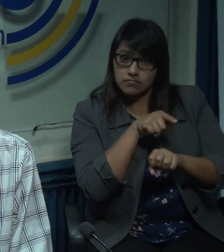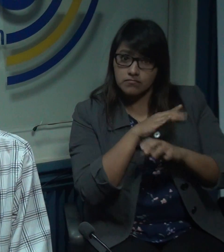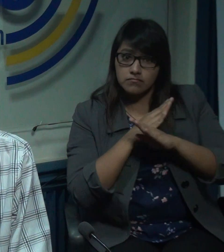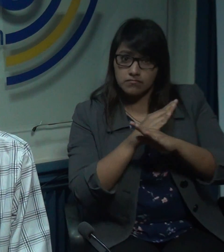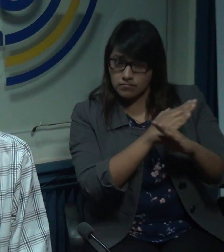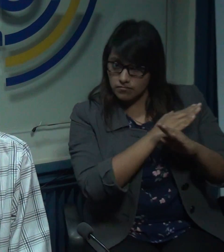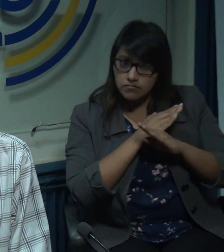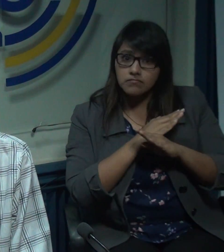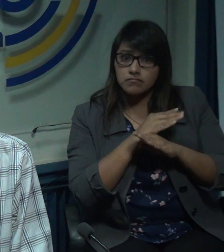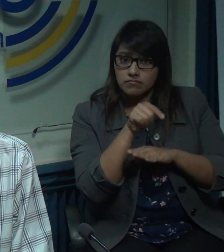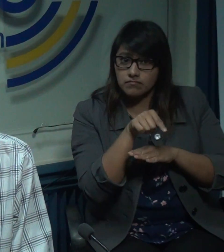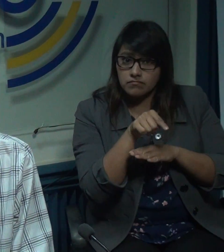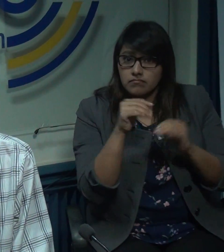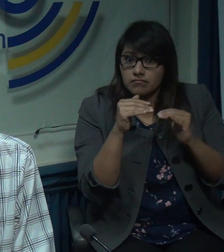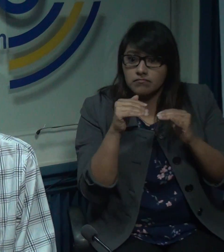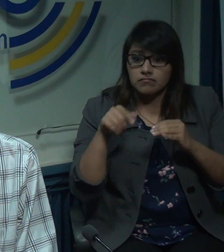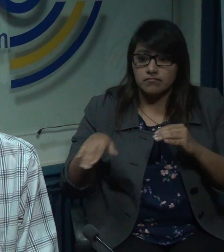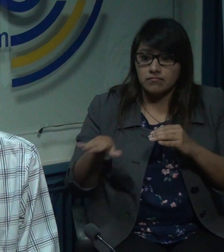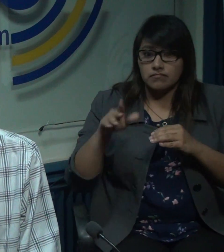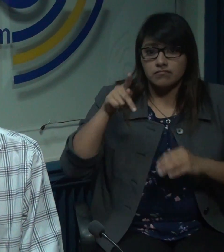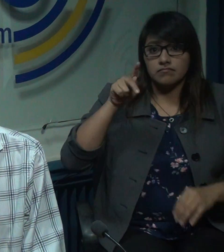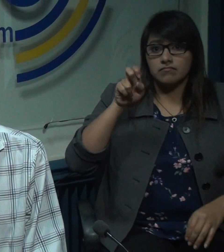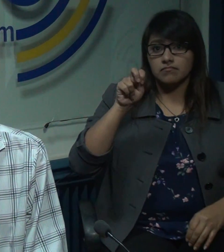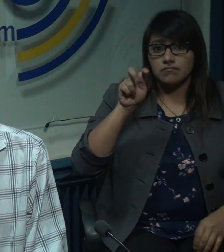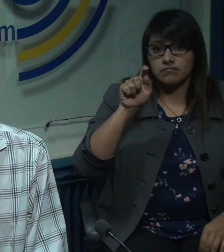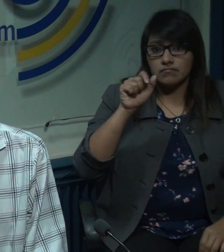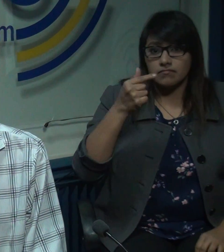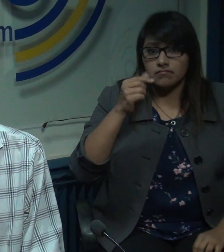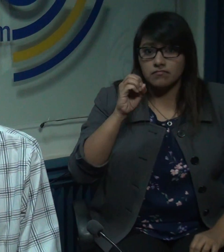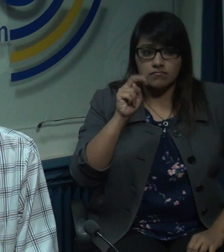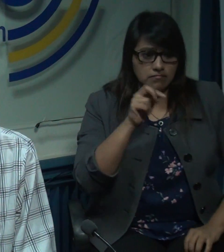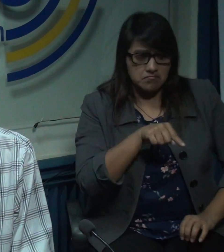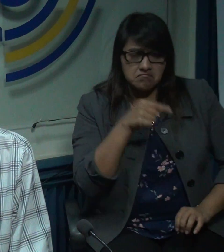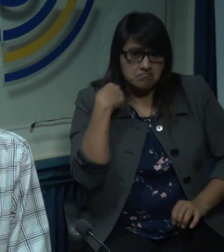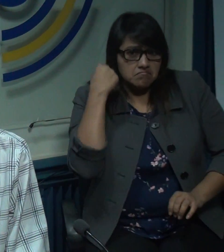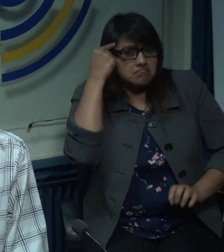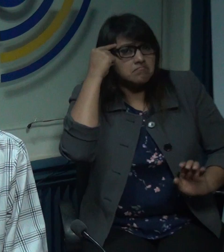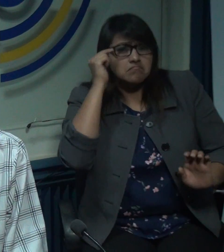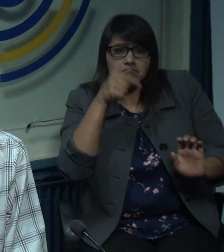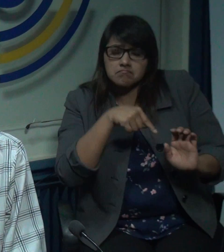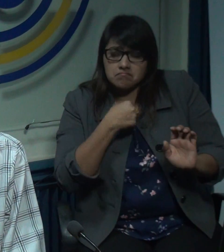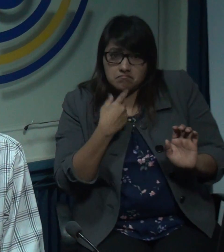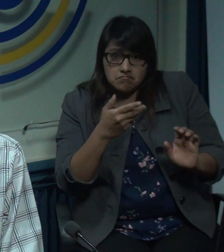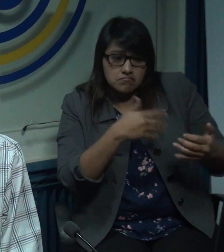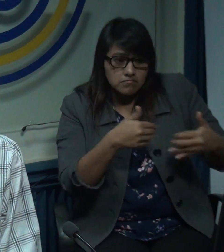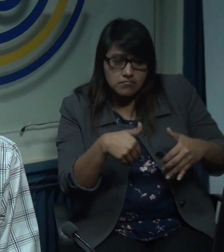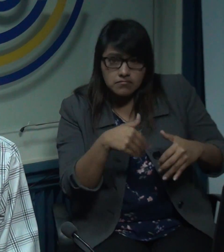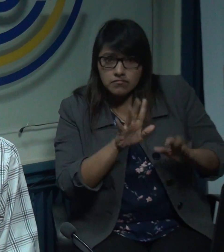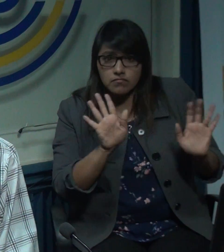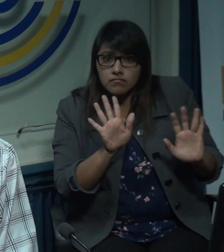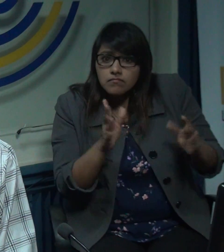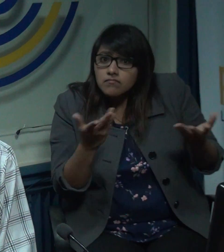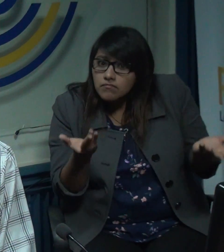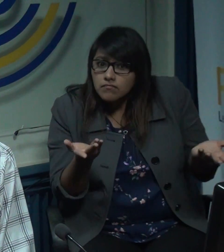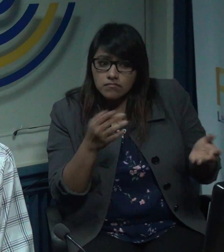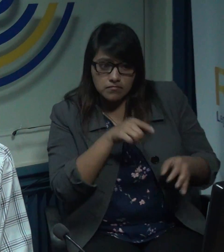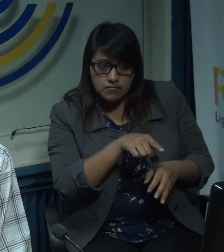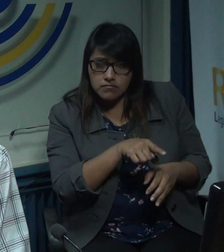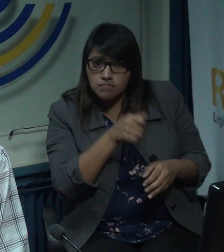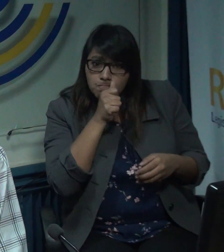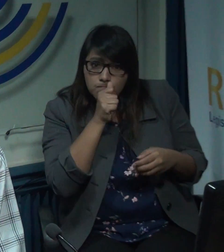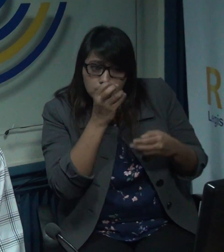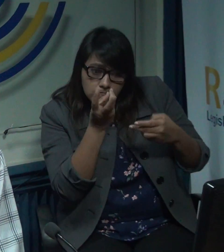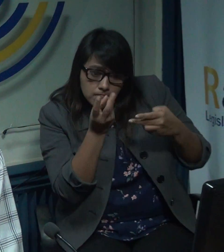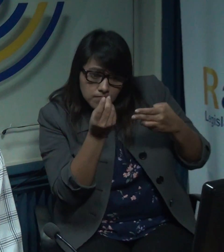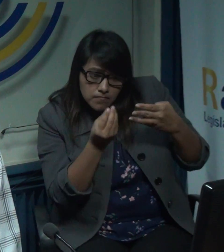él era como un juego. Imagínense la inteligencia que tenía este niño de lograr romper todos estos sellos, estas claves que